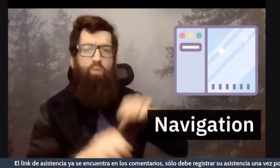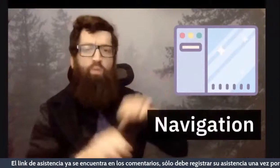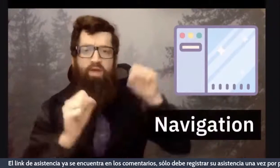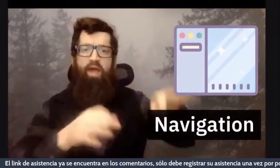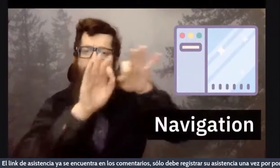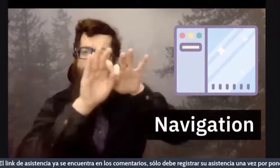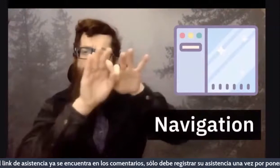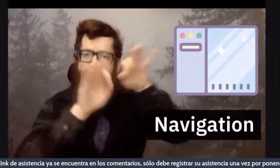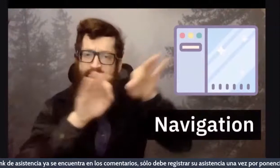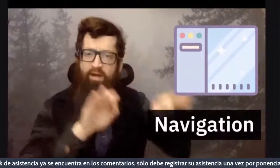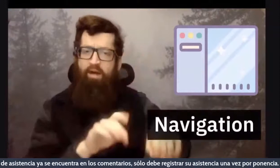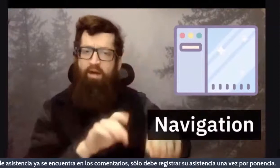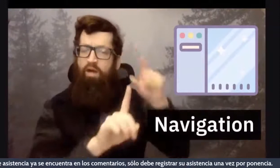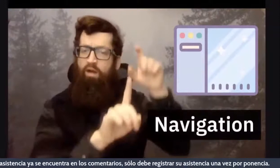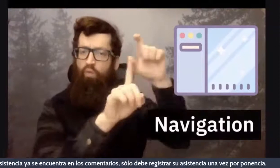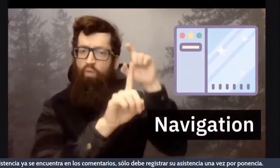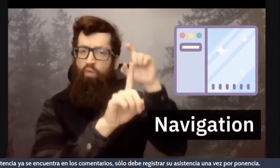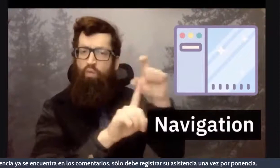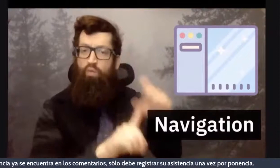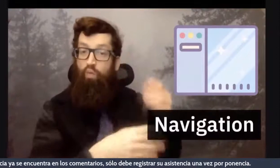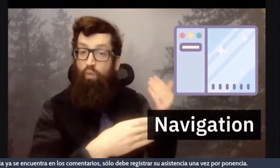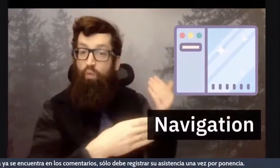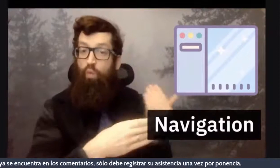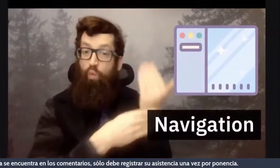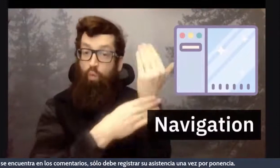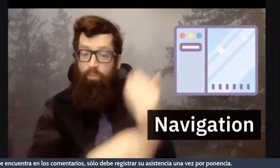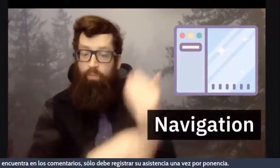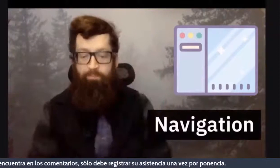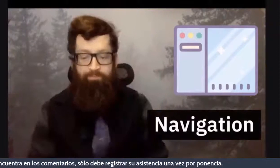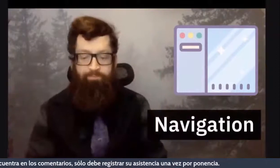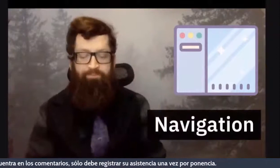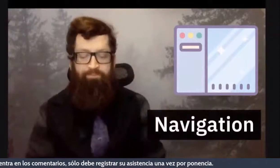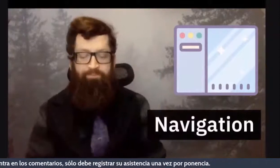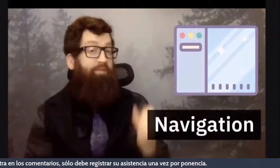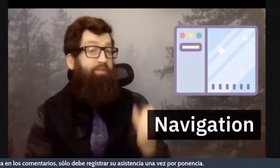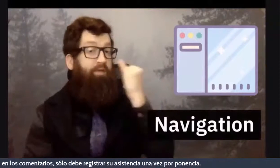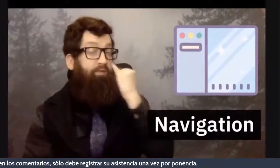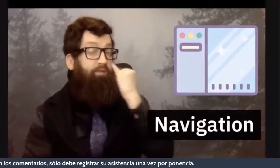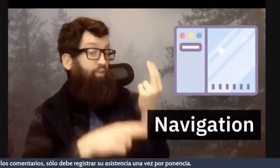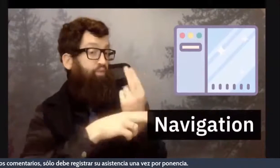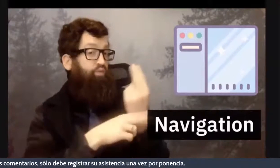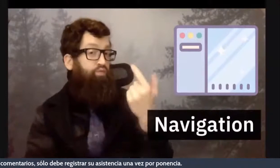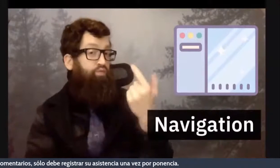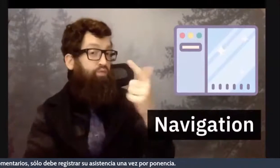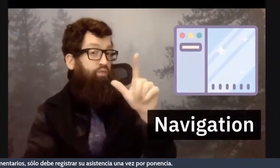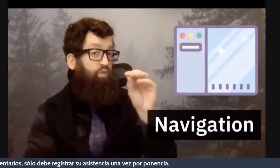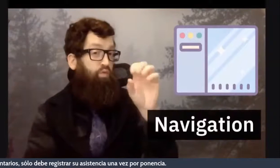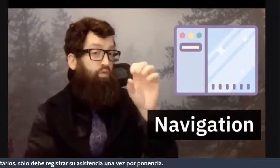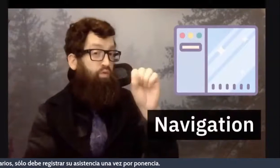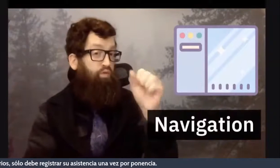El contenido del glosario se debe dar en lenguaje escrito y lengua de señas.